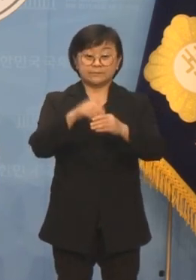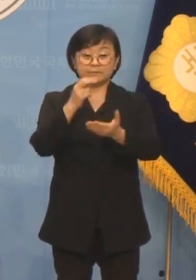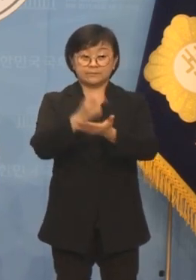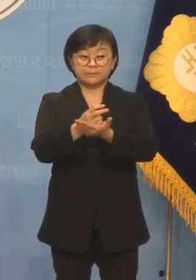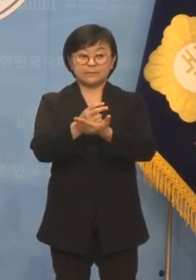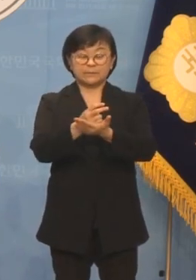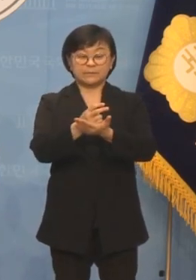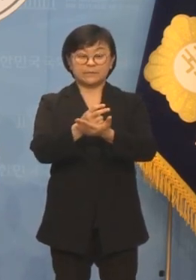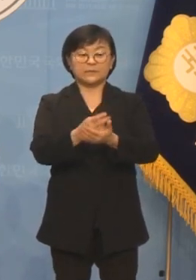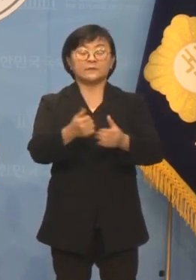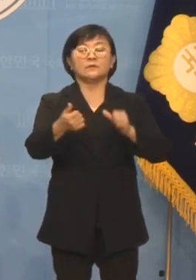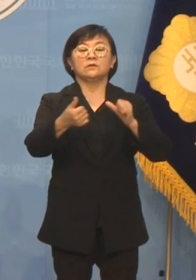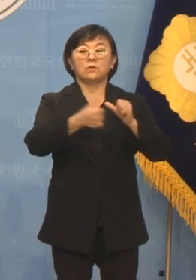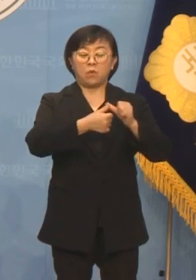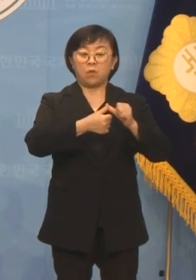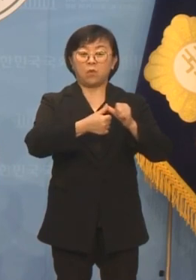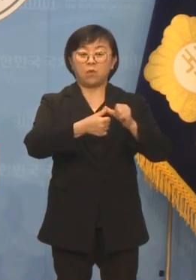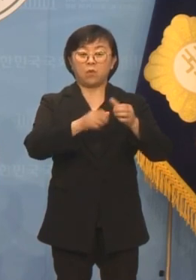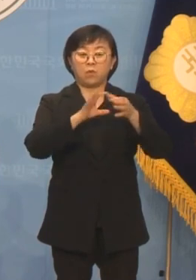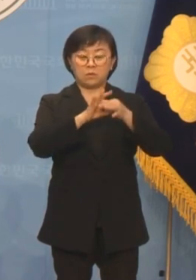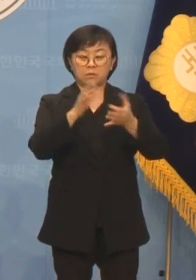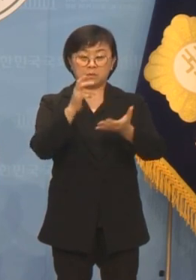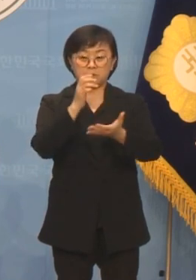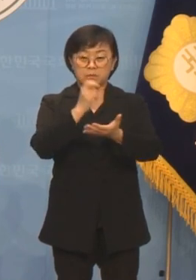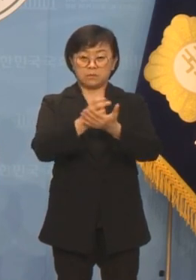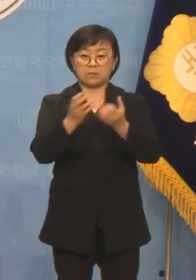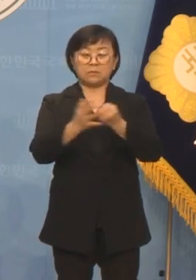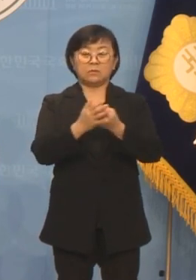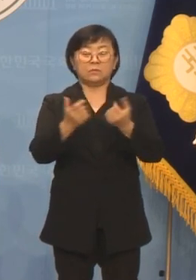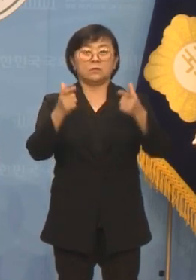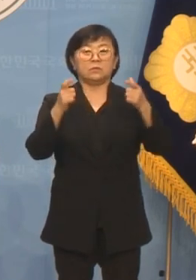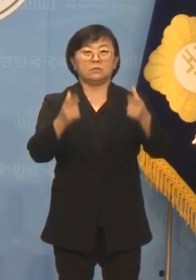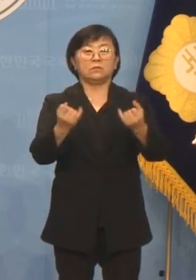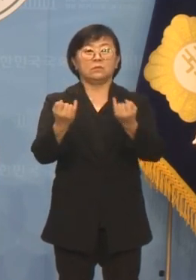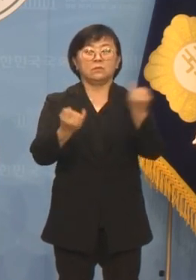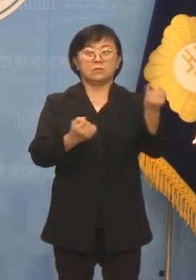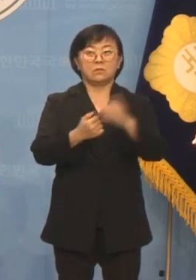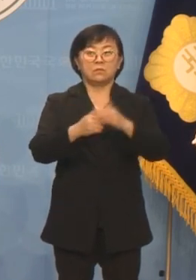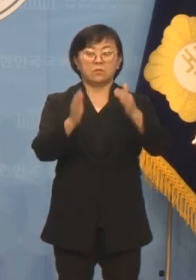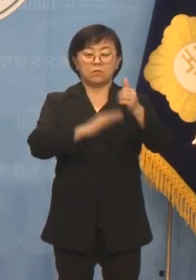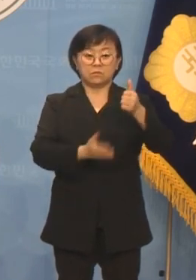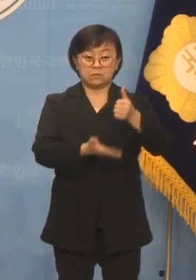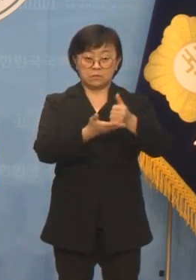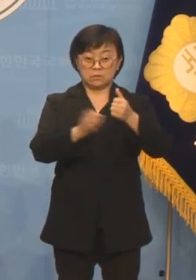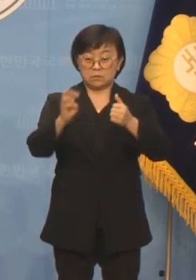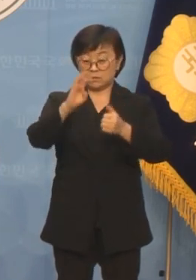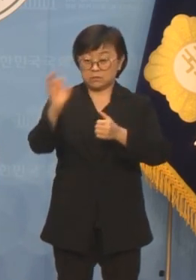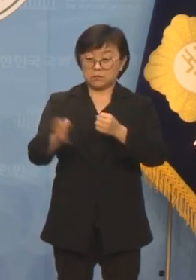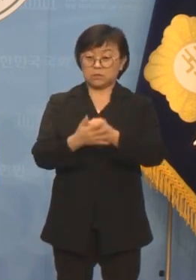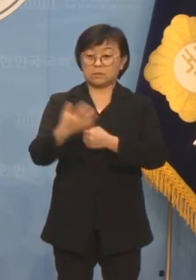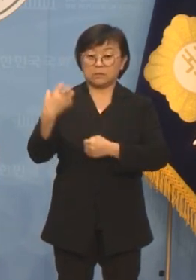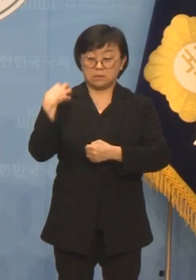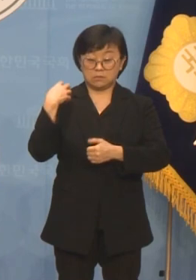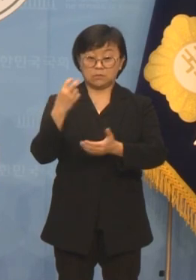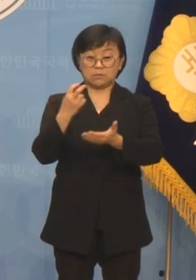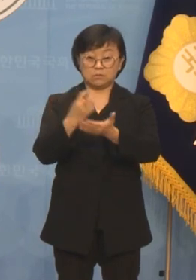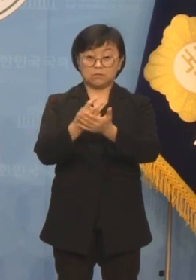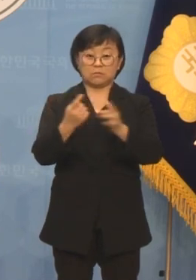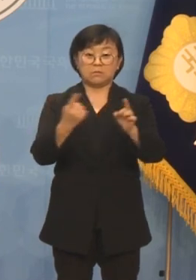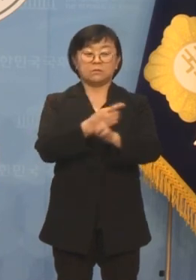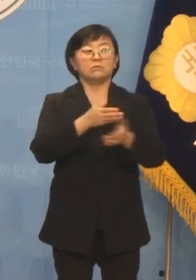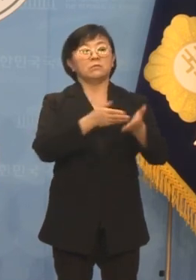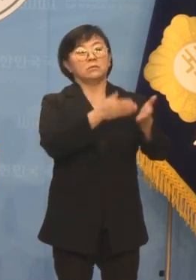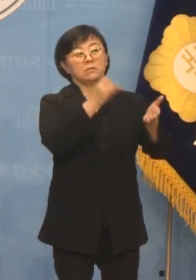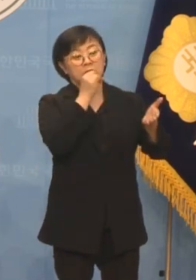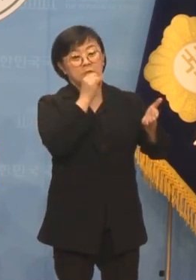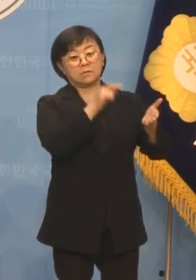공직선거법상 권고조항으로 돼 있는 지역구 여성 공천 30%를 의무조항으로 개정하는 법안이 발의돼